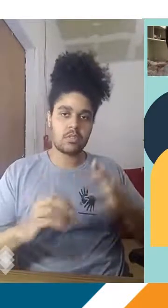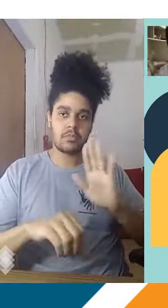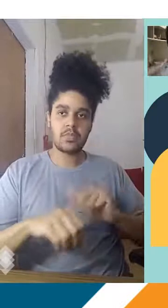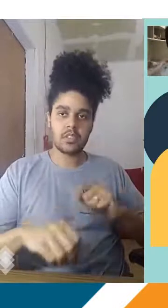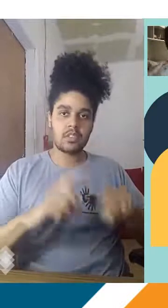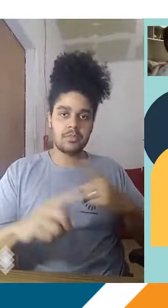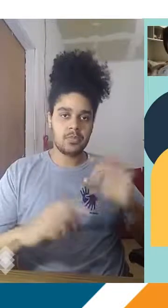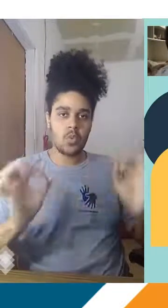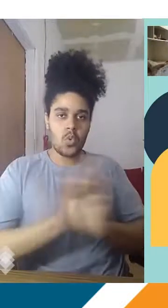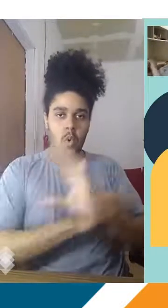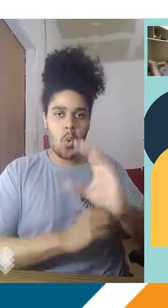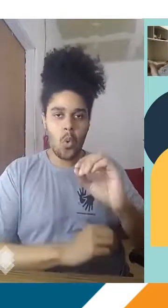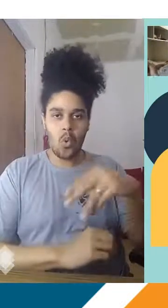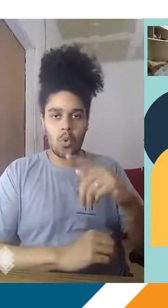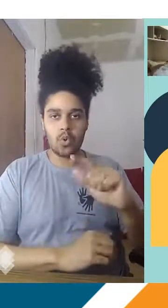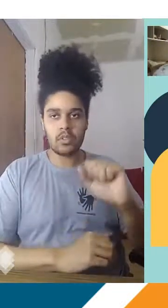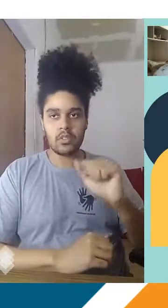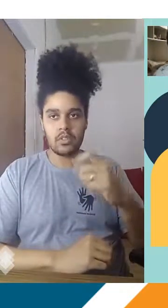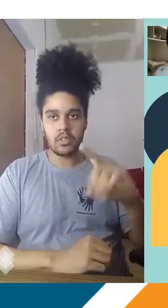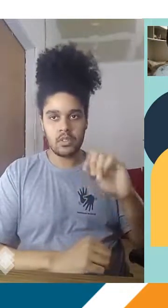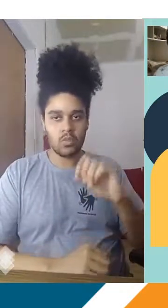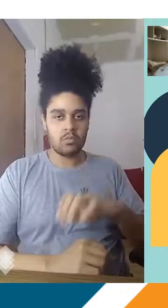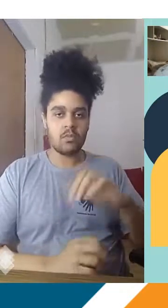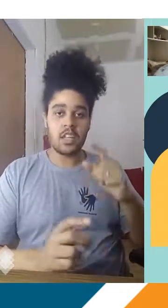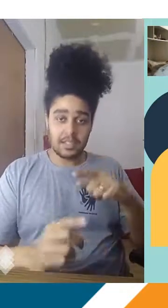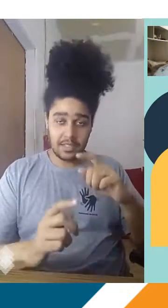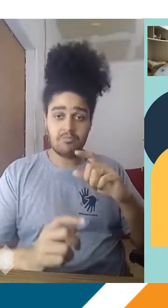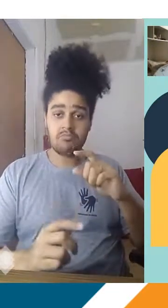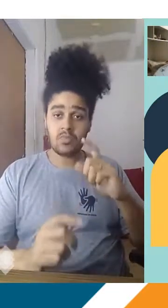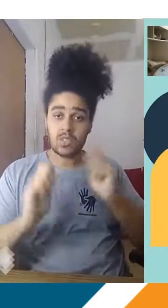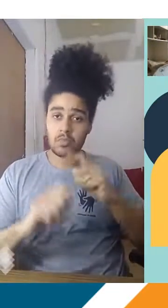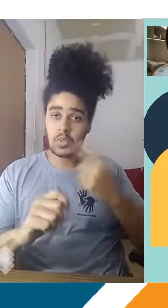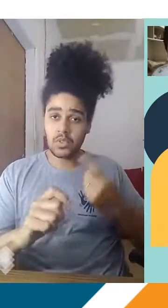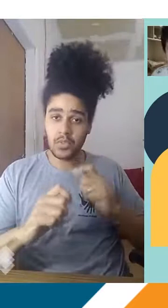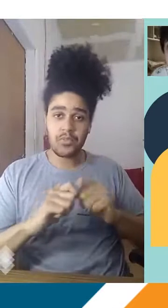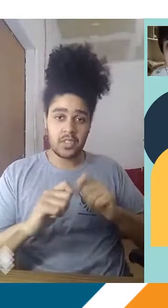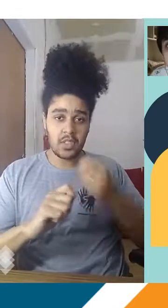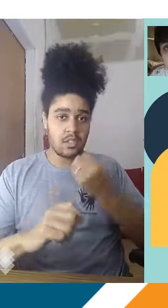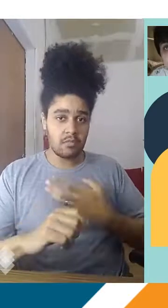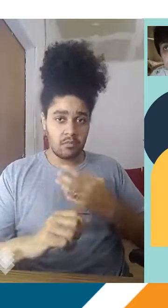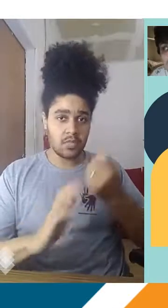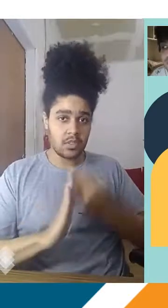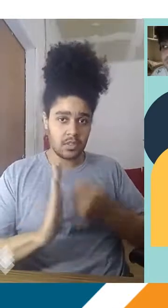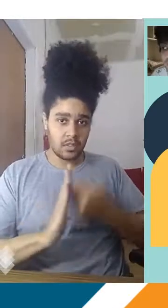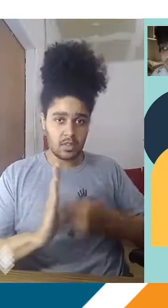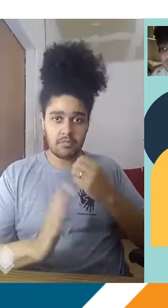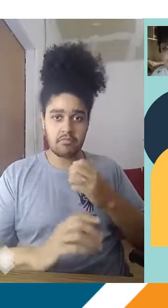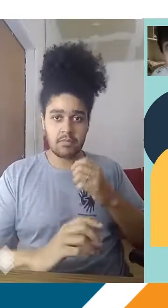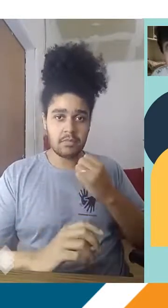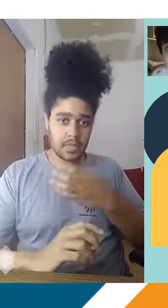Enem pede e finalmente uma conclusão que vai dar o fechamento final para o texto. Dessa forma a gente vai conseguir escrever boas redações